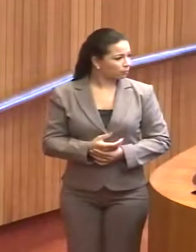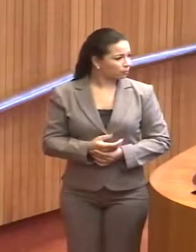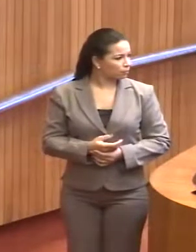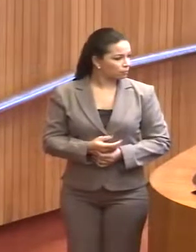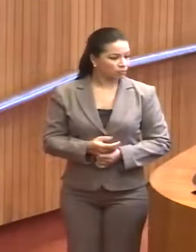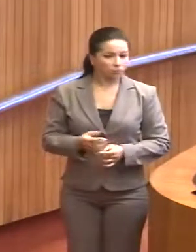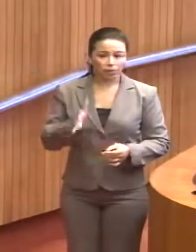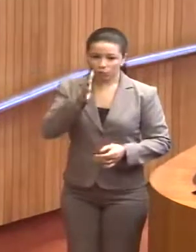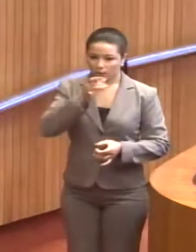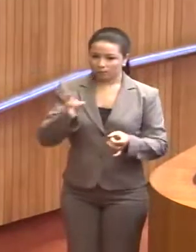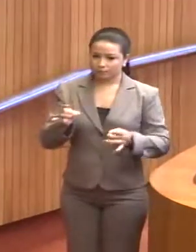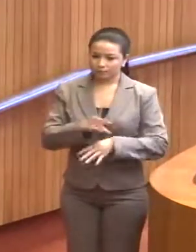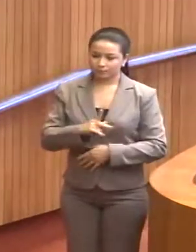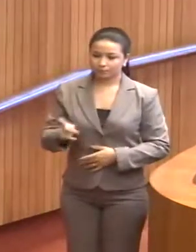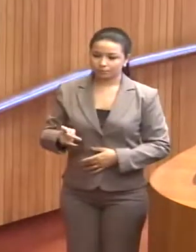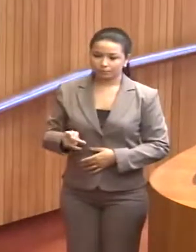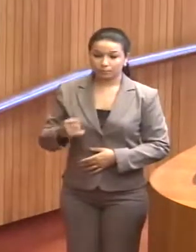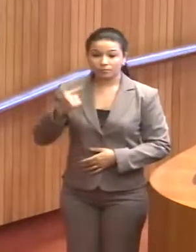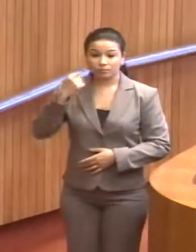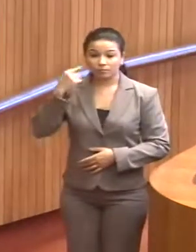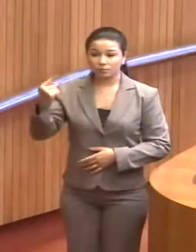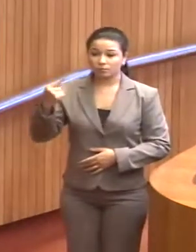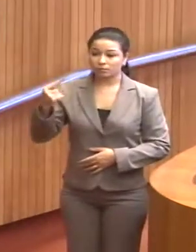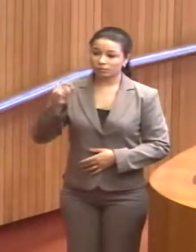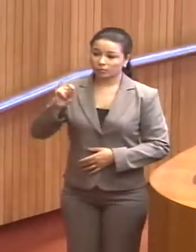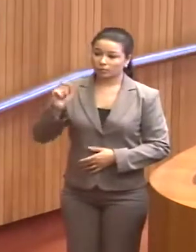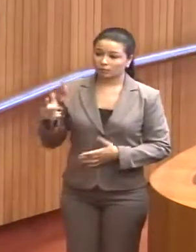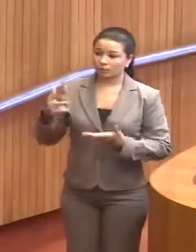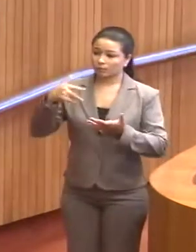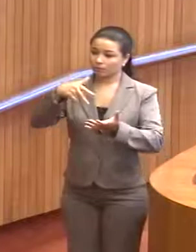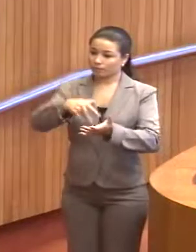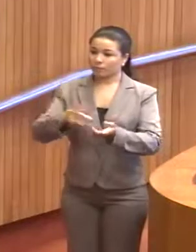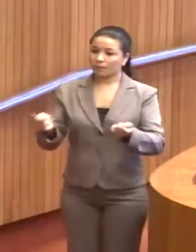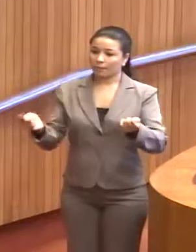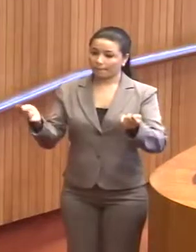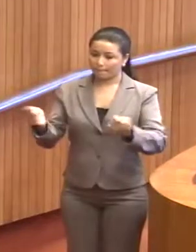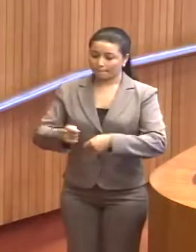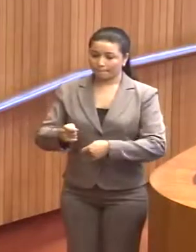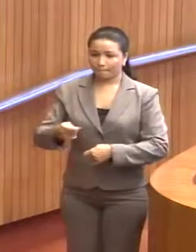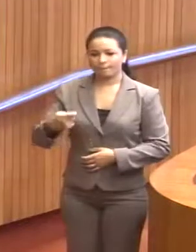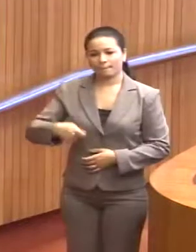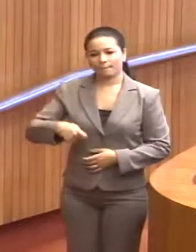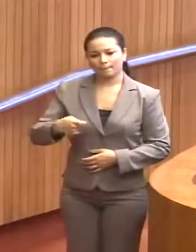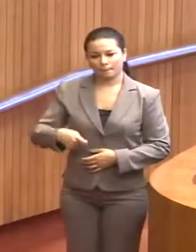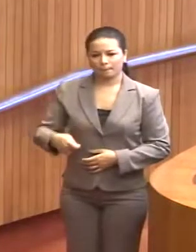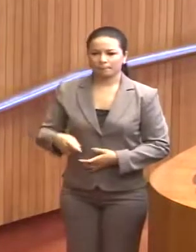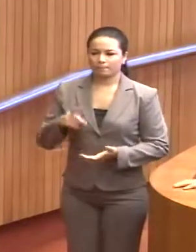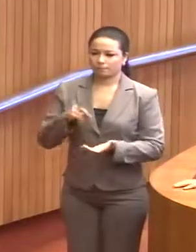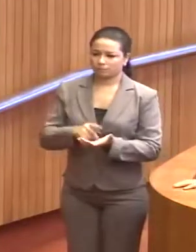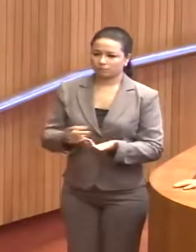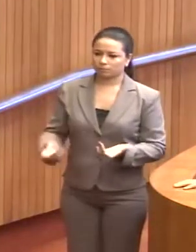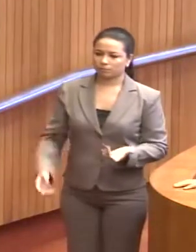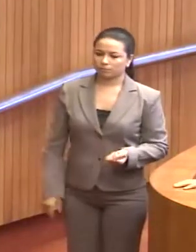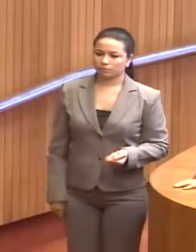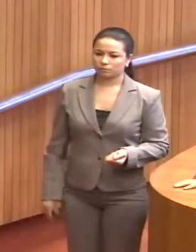oradores inscritos no pequeno expediente. Vou concluir, senhor presidente. A intervenção pode ser uma medida necessária mesmo,